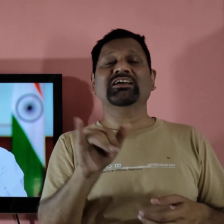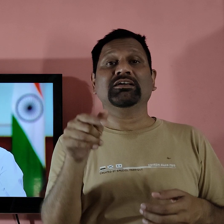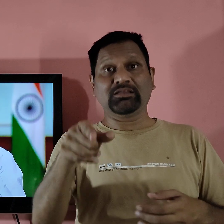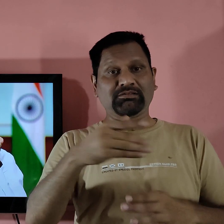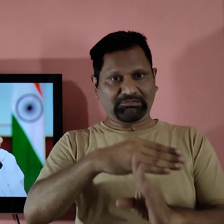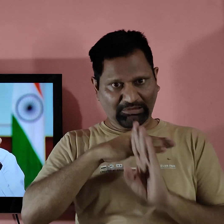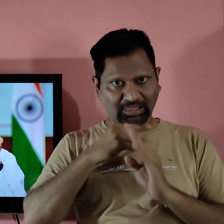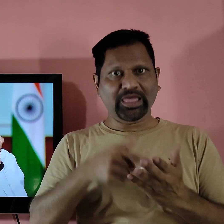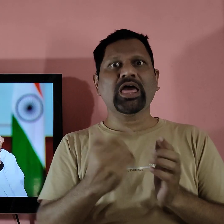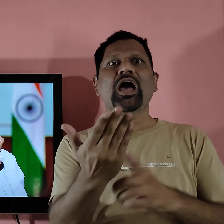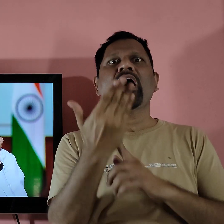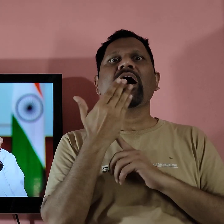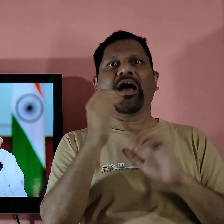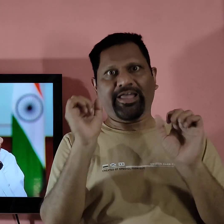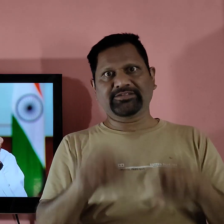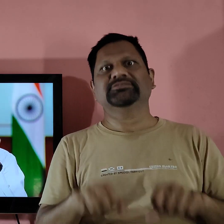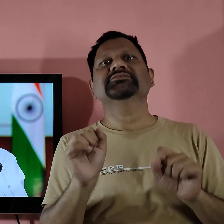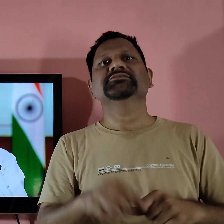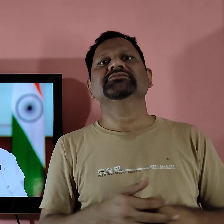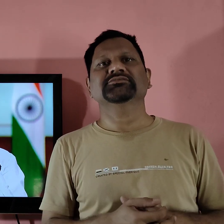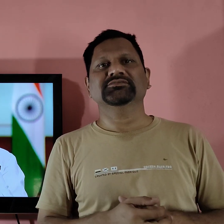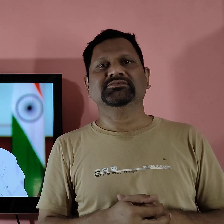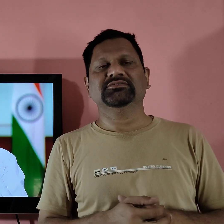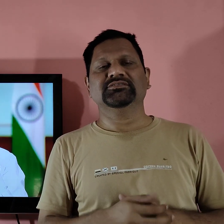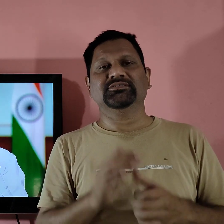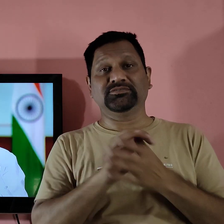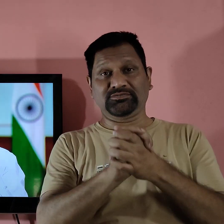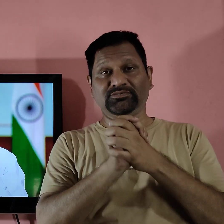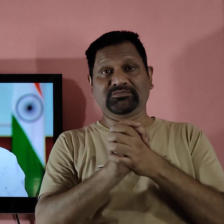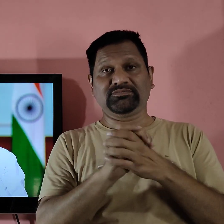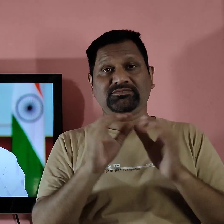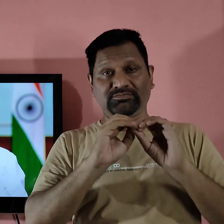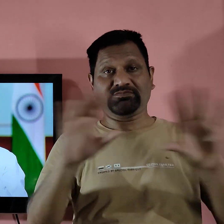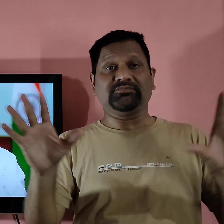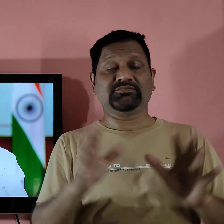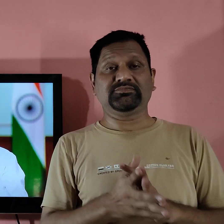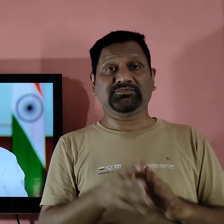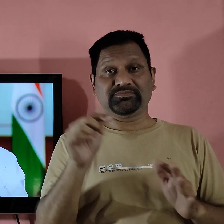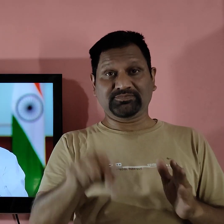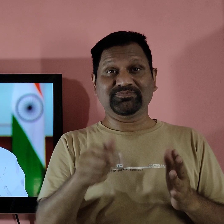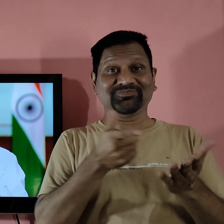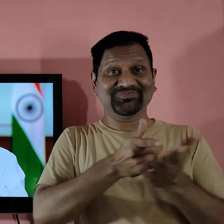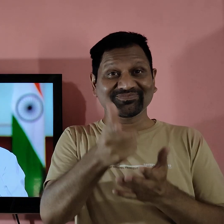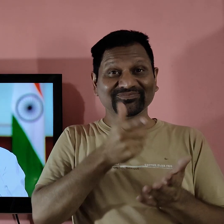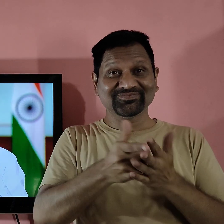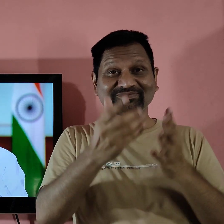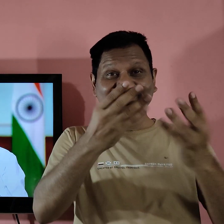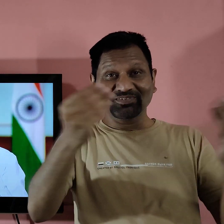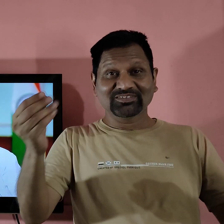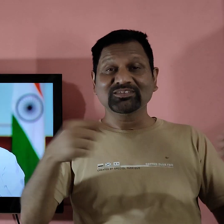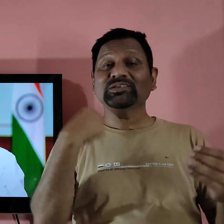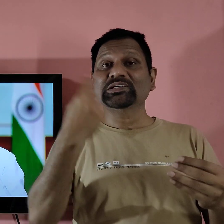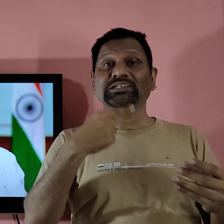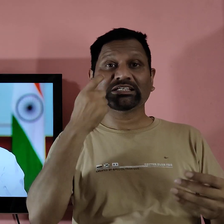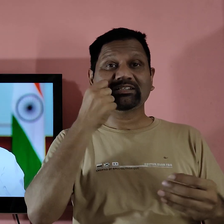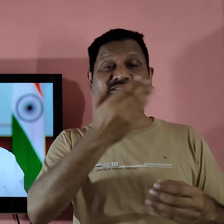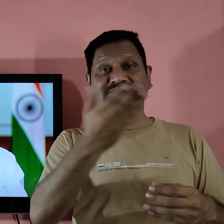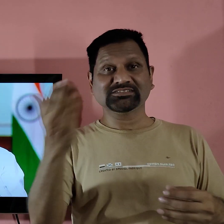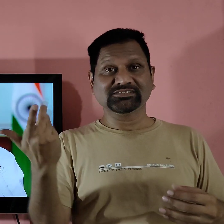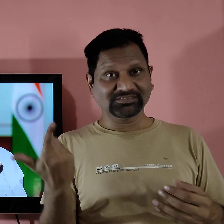हमारी सुरक्षा का सेतु है। साथियों, देश के ग्रामीण क्षेत्रों में रहने वाले भाइयों और बहनों